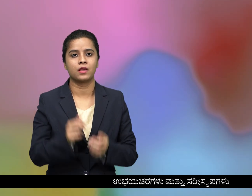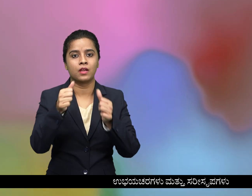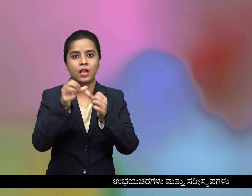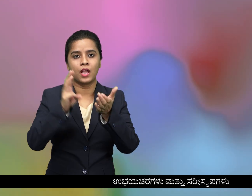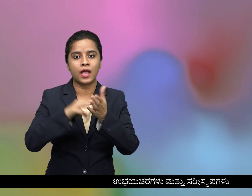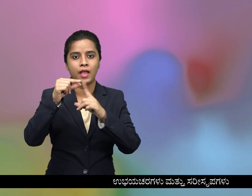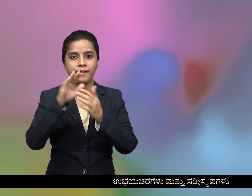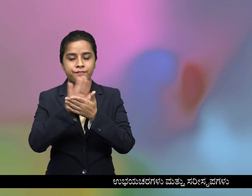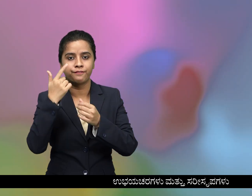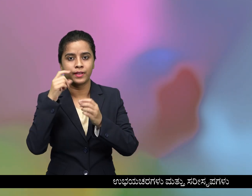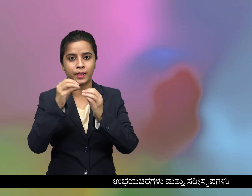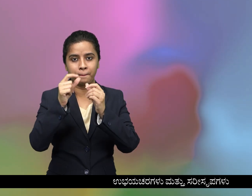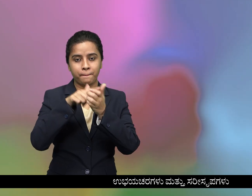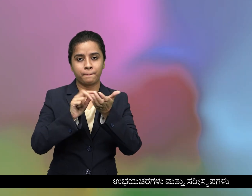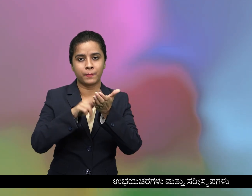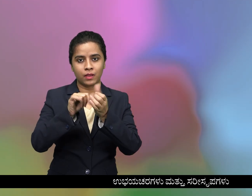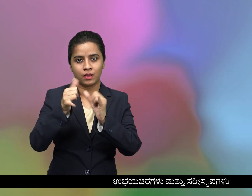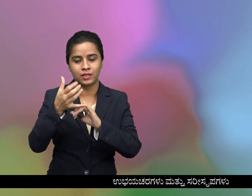ಉಭಯಚರಗಳು ಮತ್ತು ಸರೀಸೃಪಗಳು